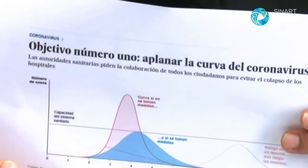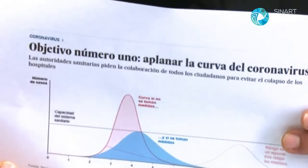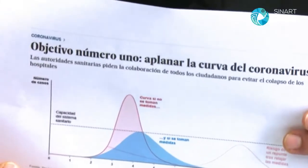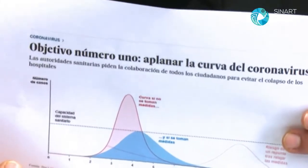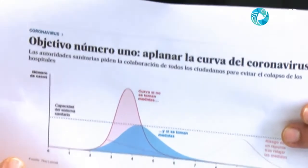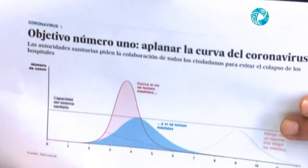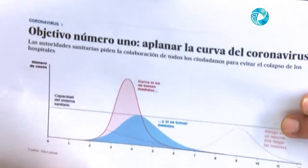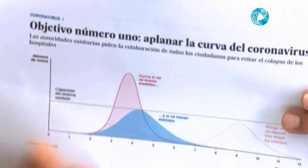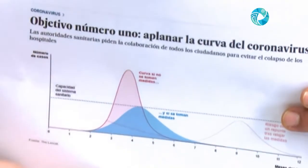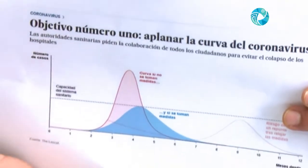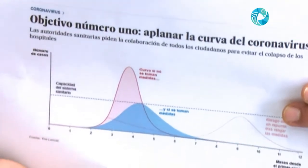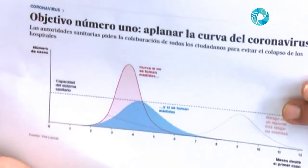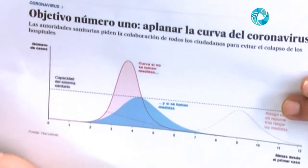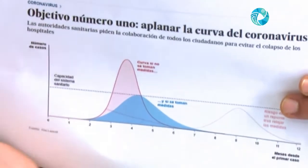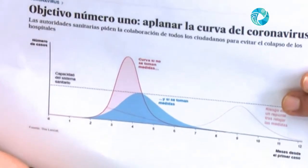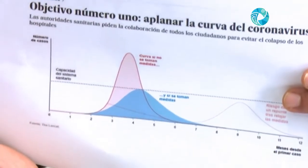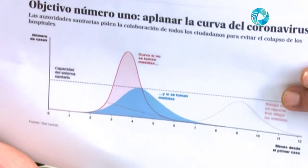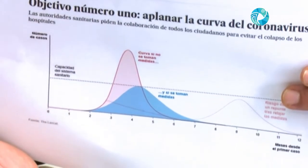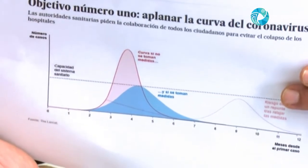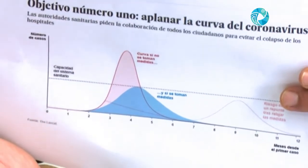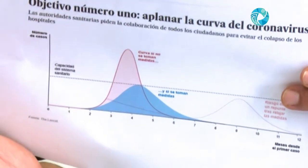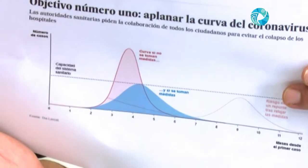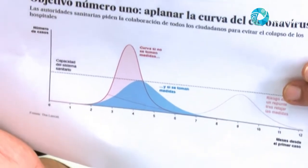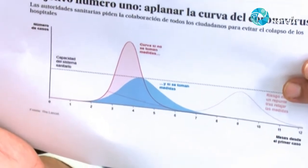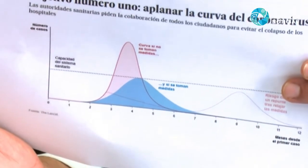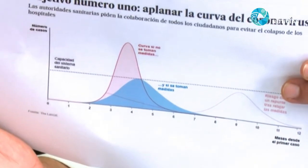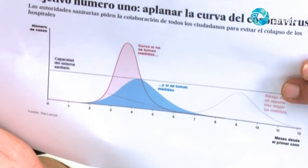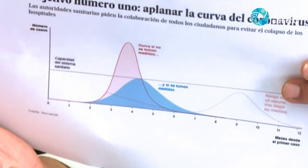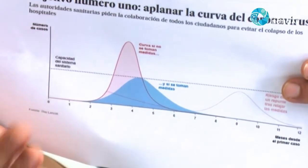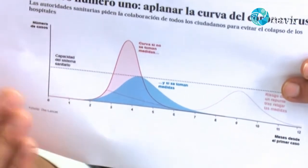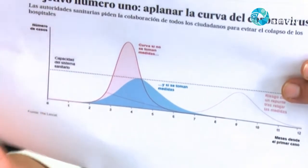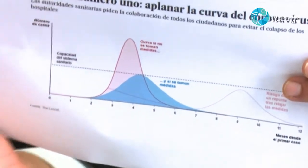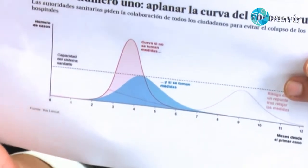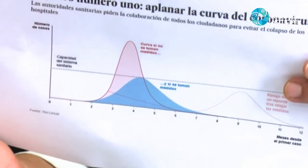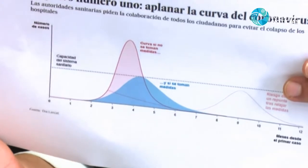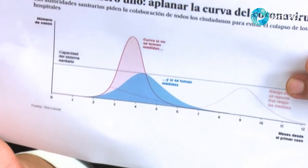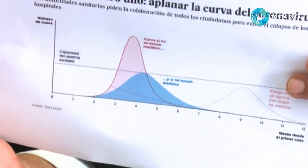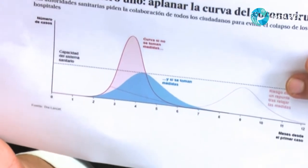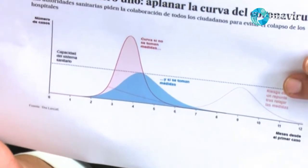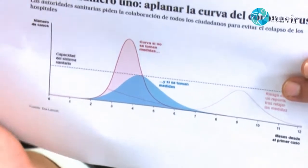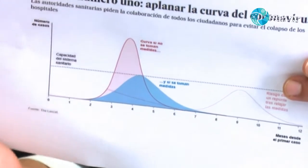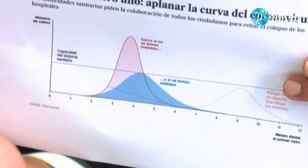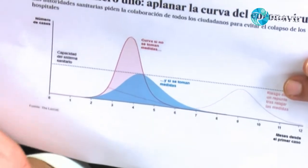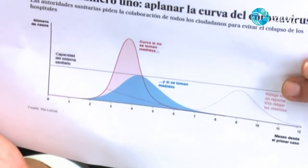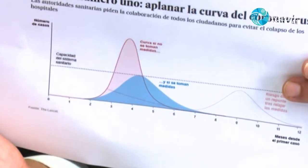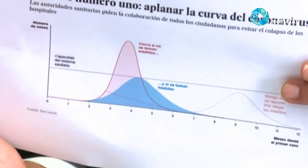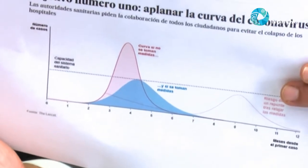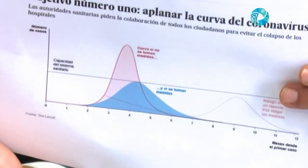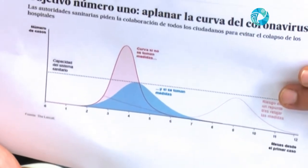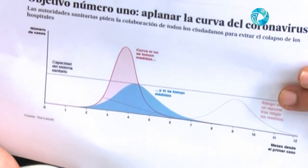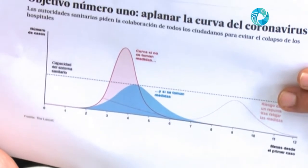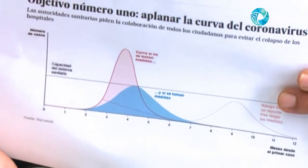casos que puede generar el riesgo de que sobresature los sistemas de